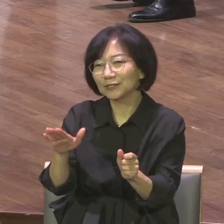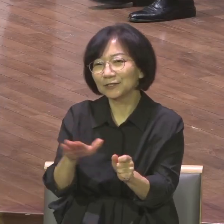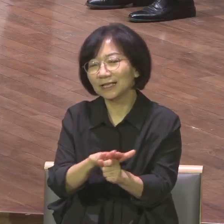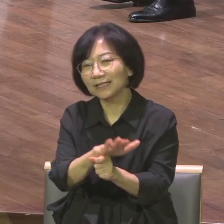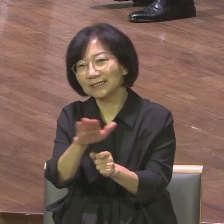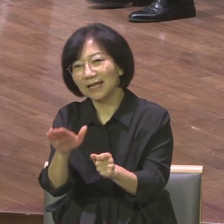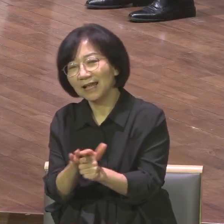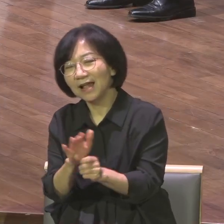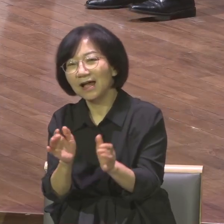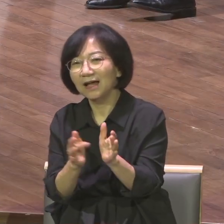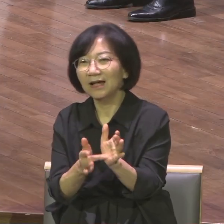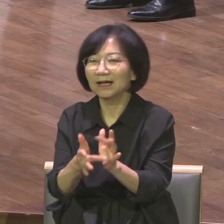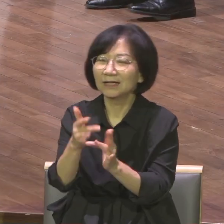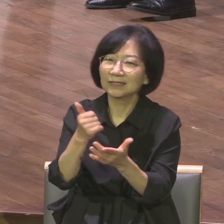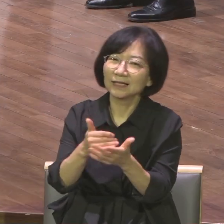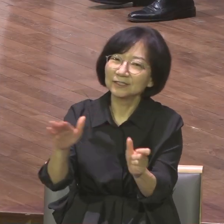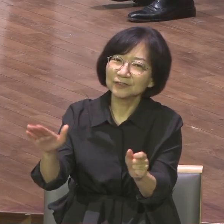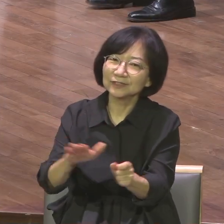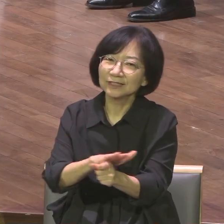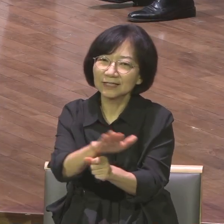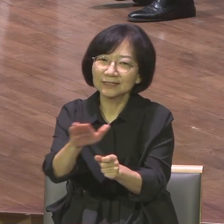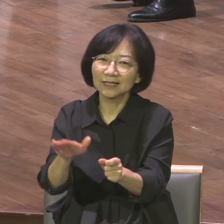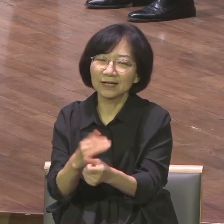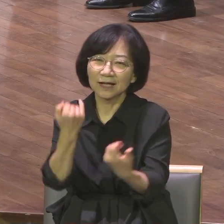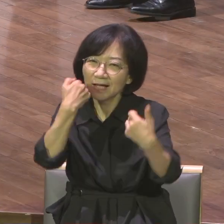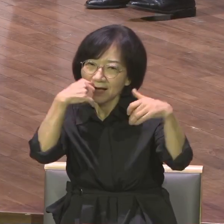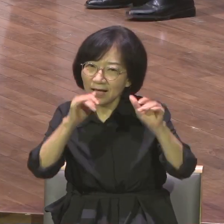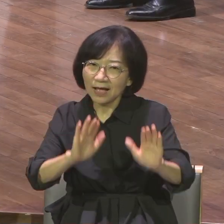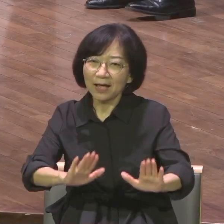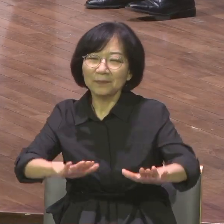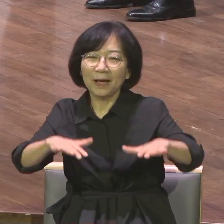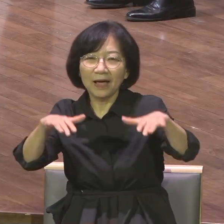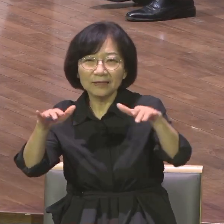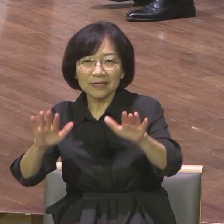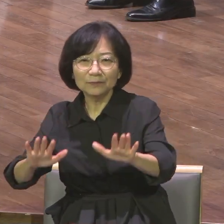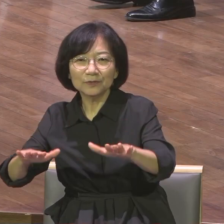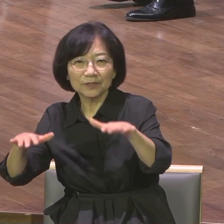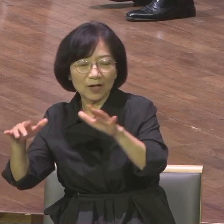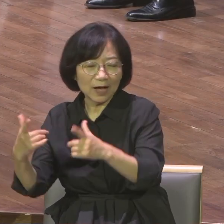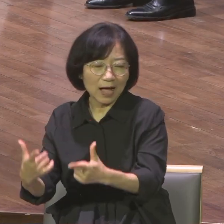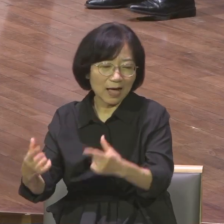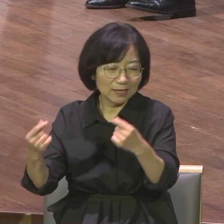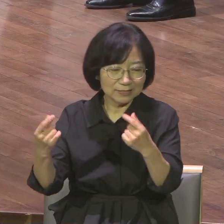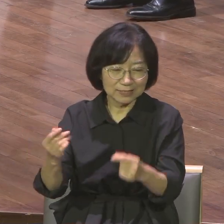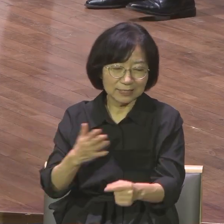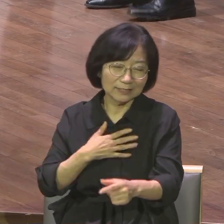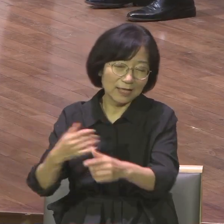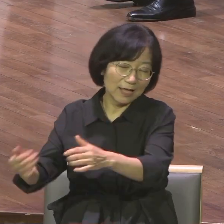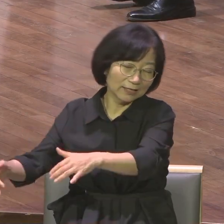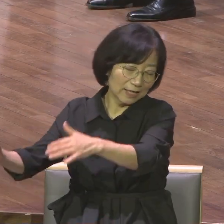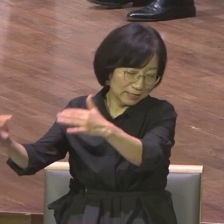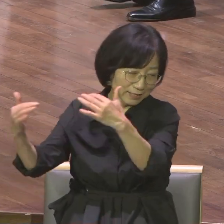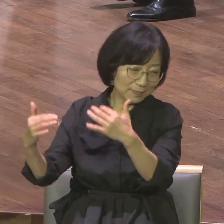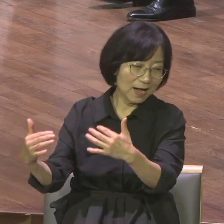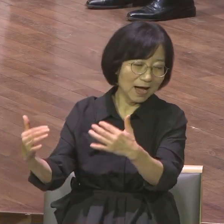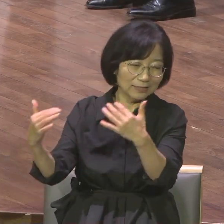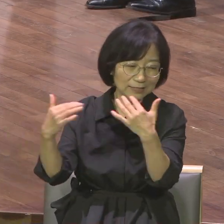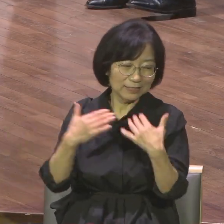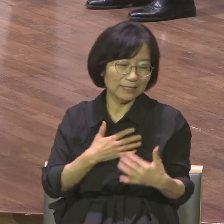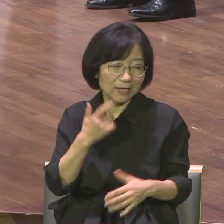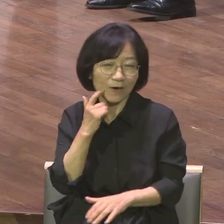하네. 예수의 사랑 예수의 사랑 바다 물결같이